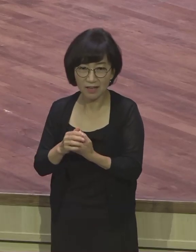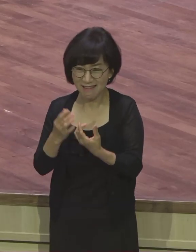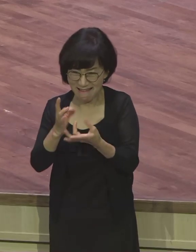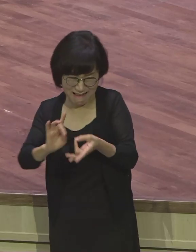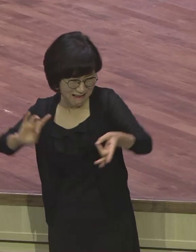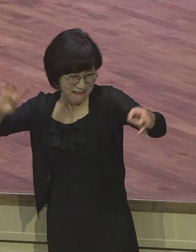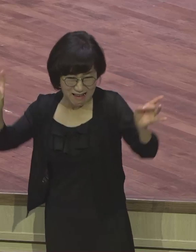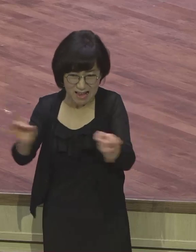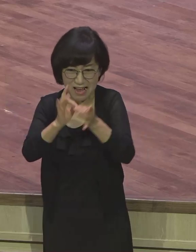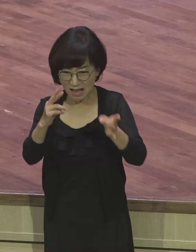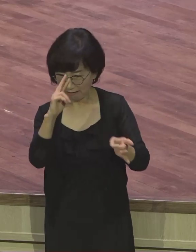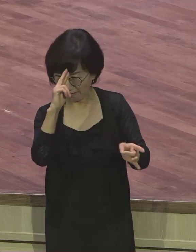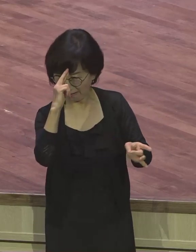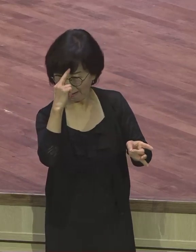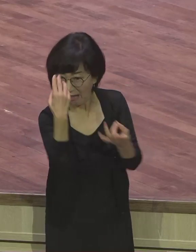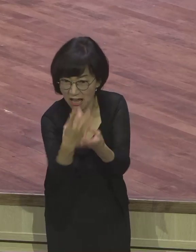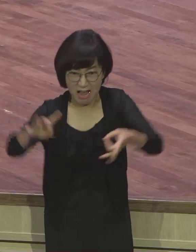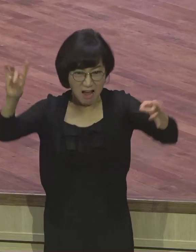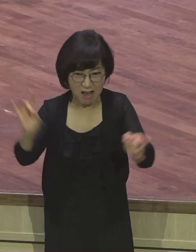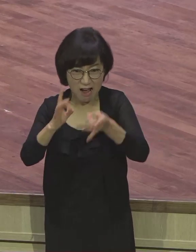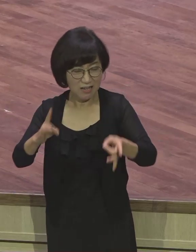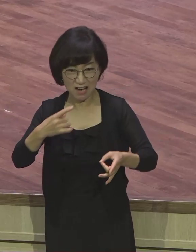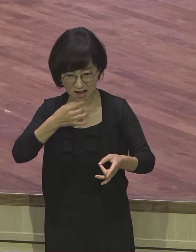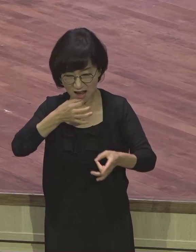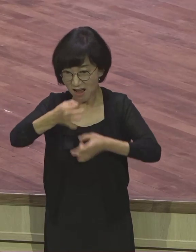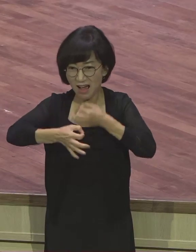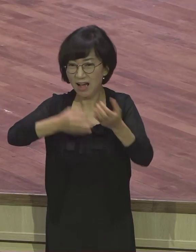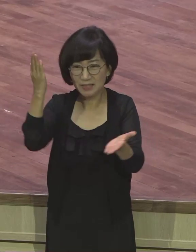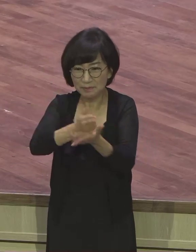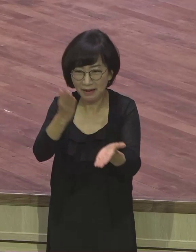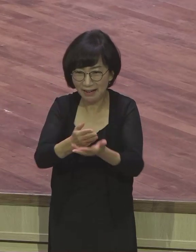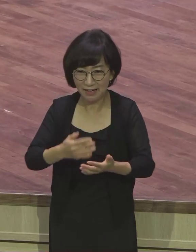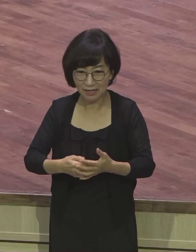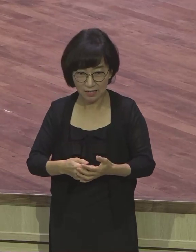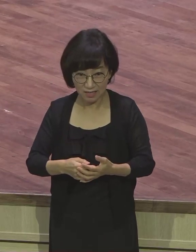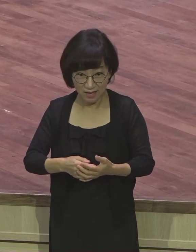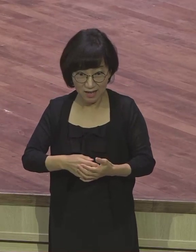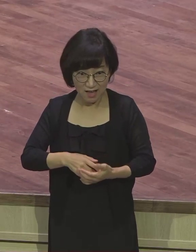인상섬에서 얼 돌아간다. 인상섬에 하지 마라.